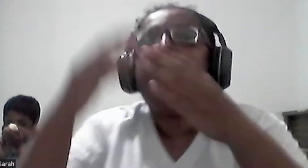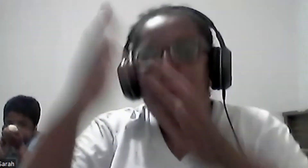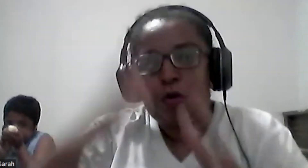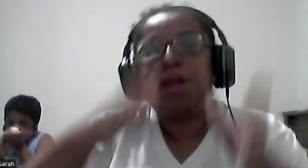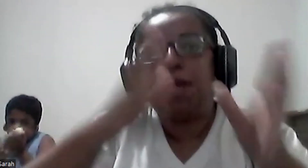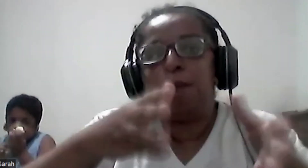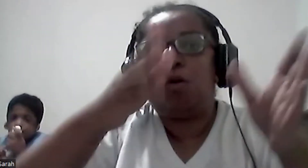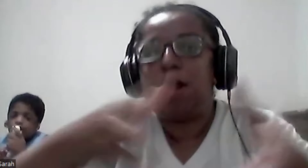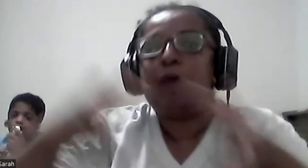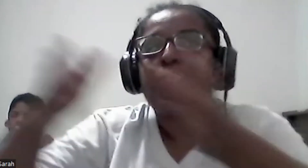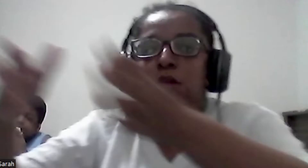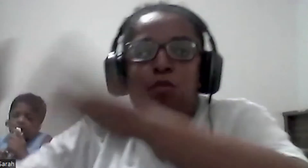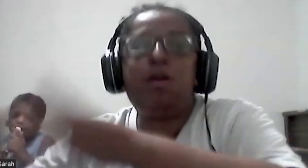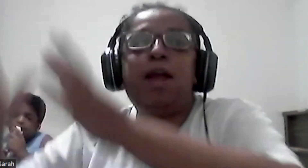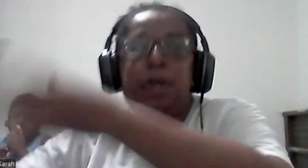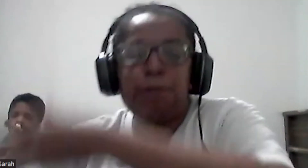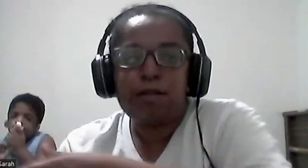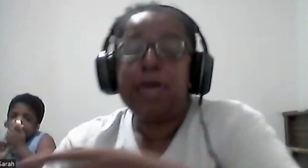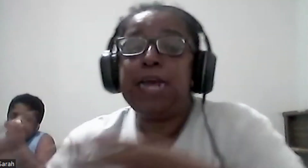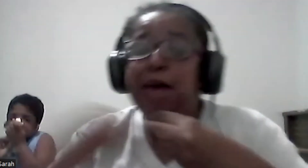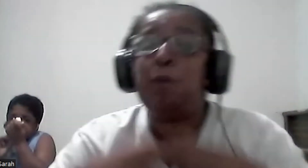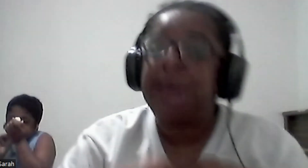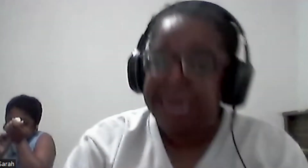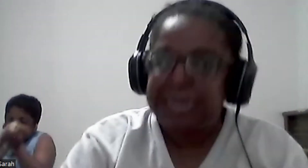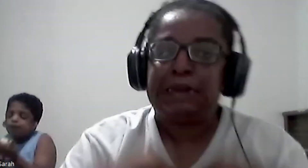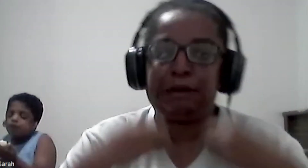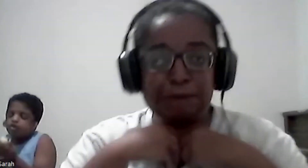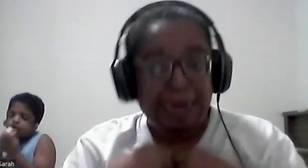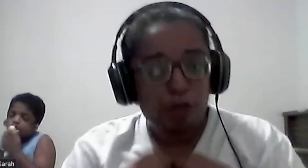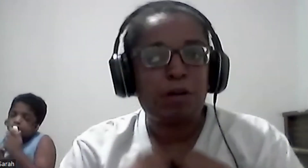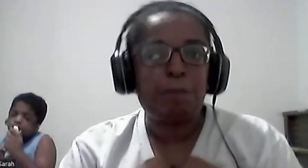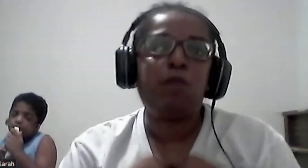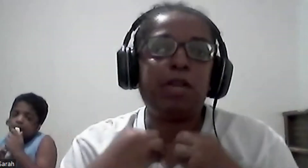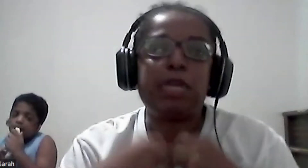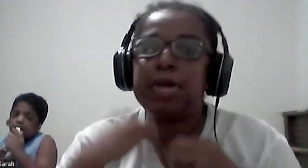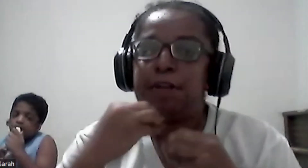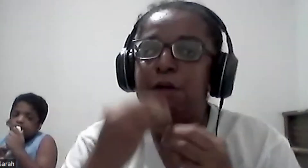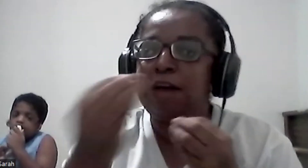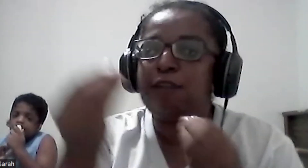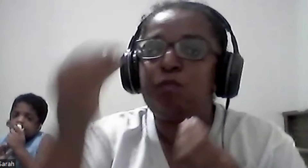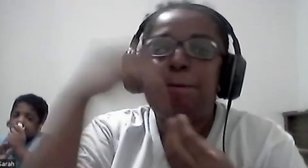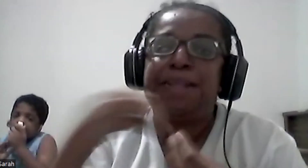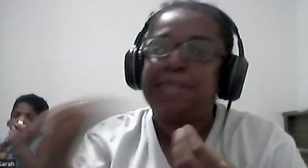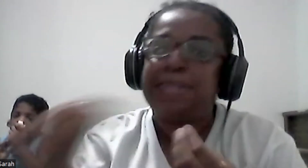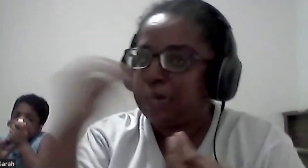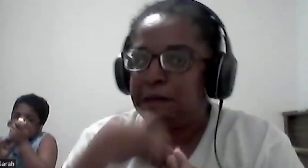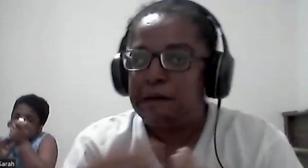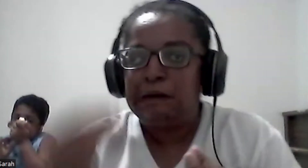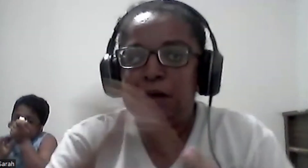eu poderia procurar a cultura surda, Libras. Realmente, dentro de mim, eu sentia que faltava uma pecinha. Estava